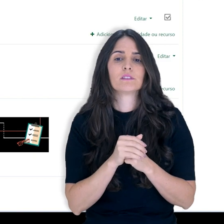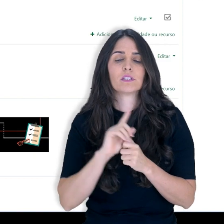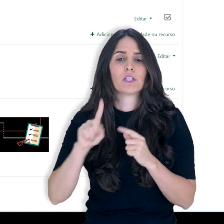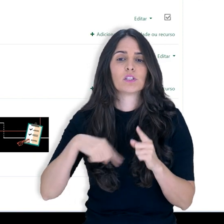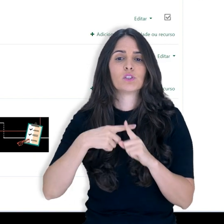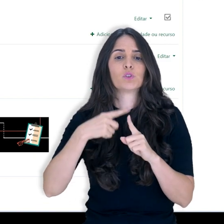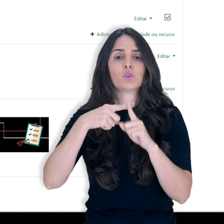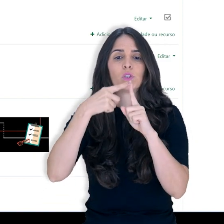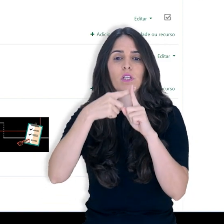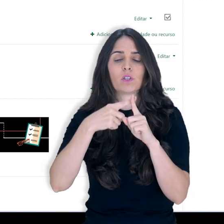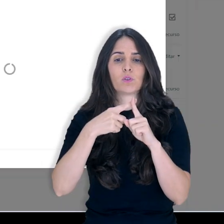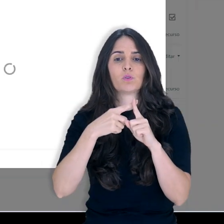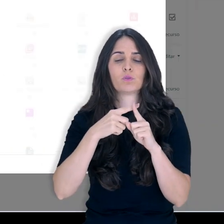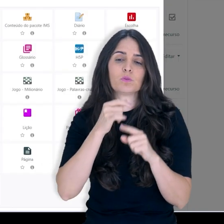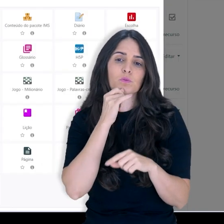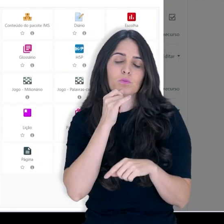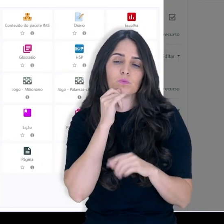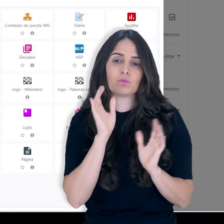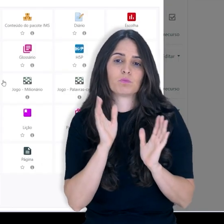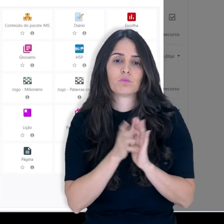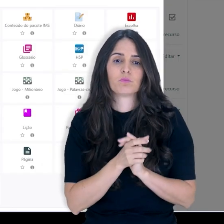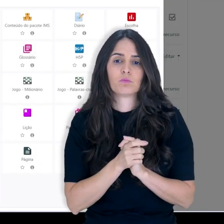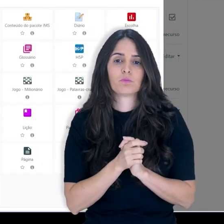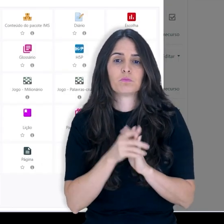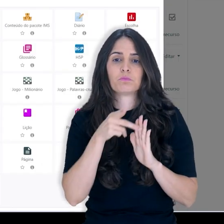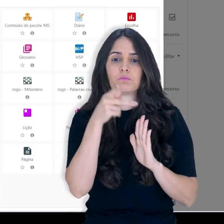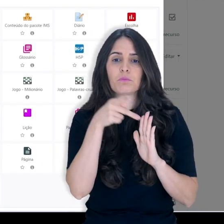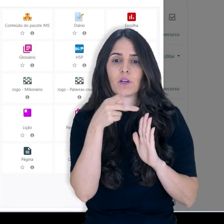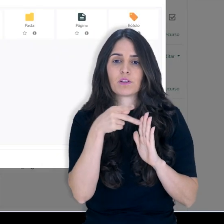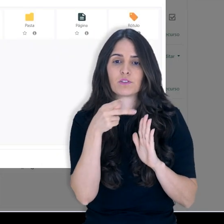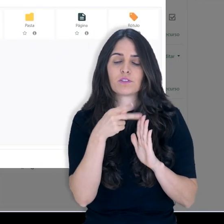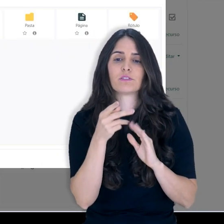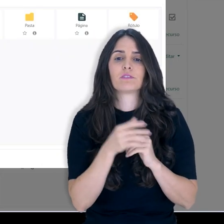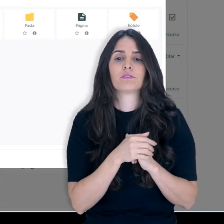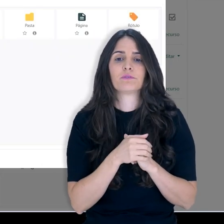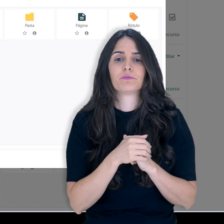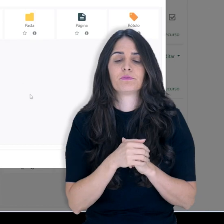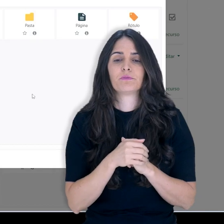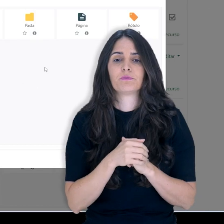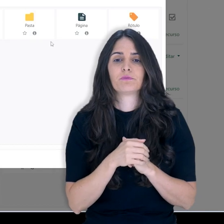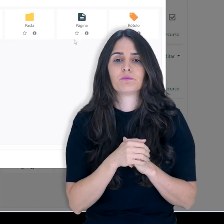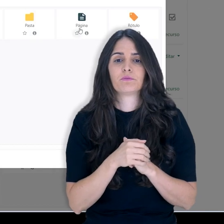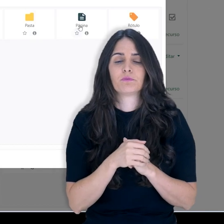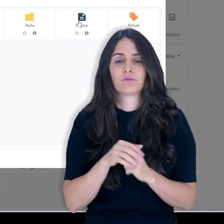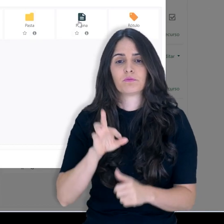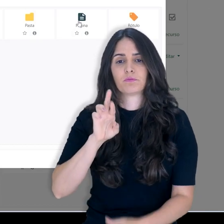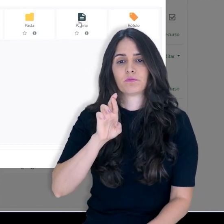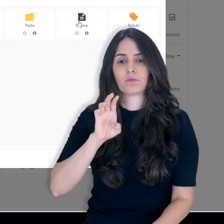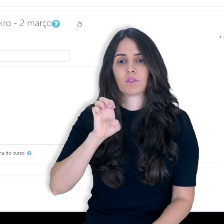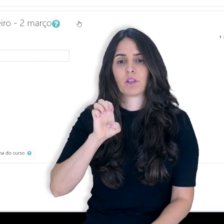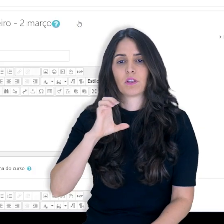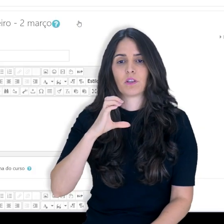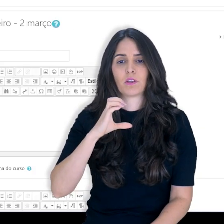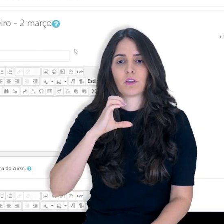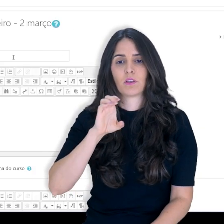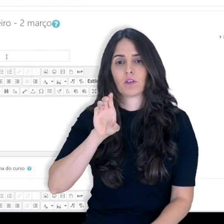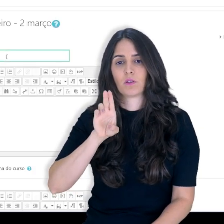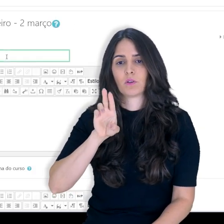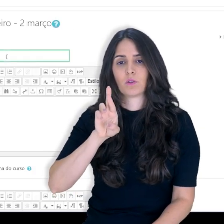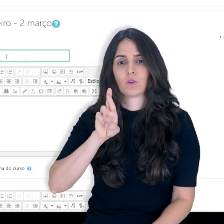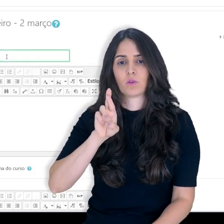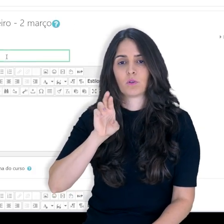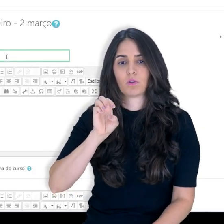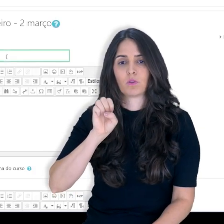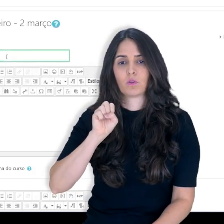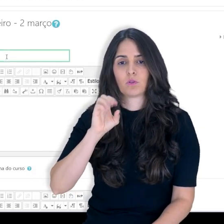adicionando um recurso por exemplo de página vou em Recursos e escolho o recurso